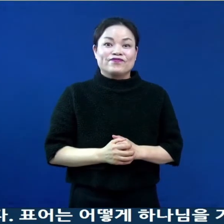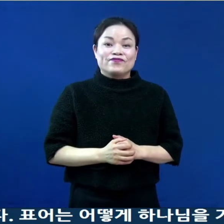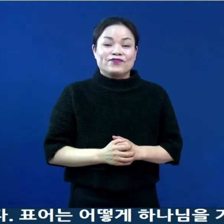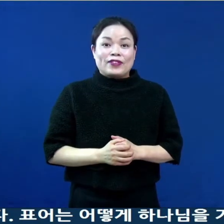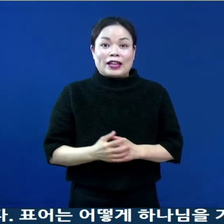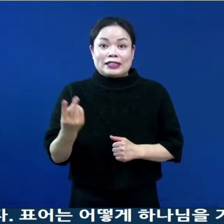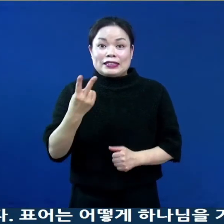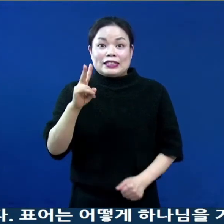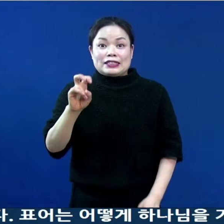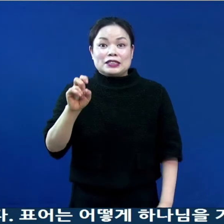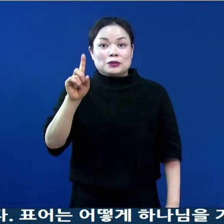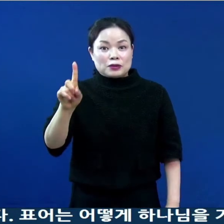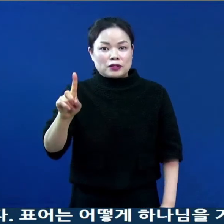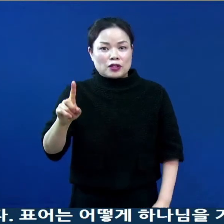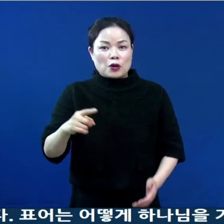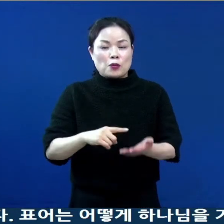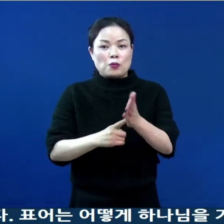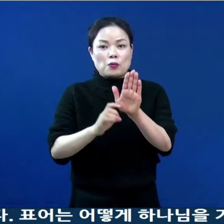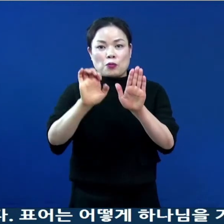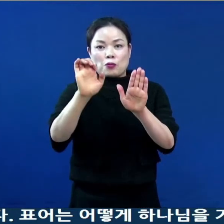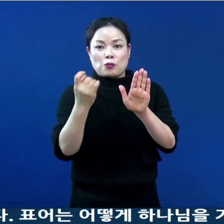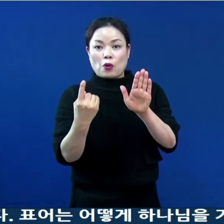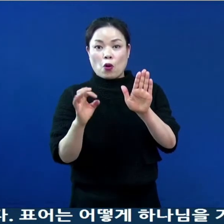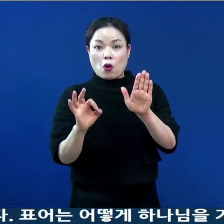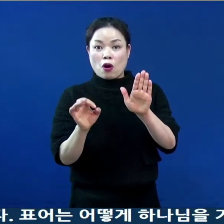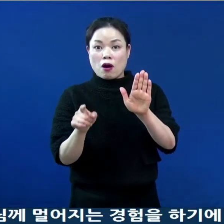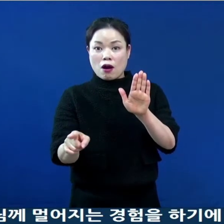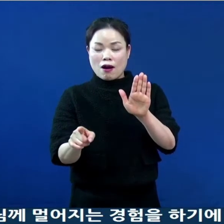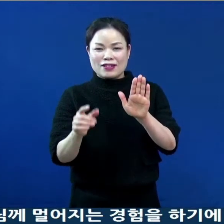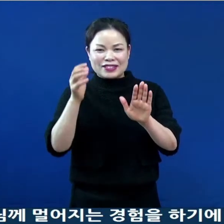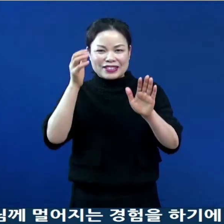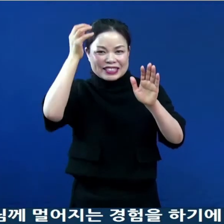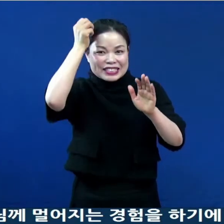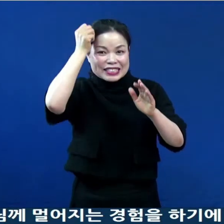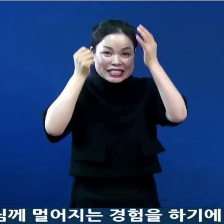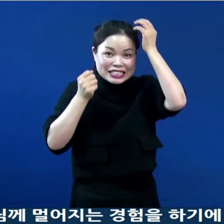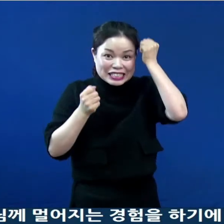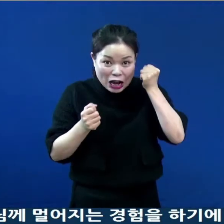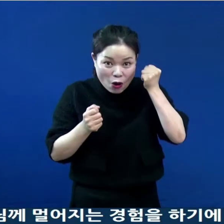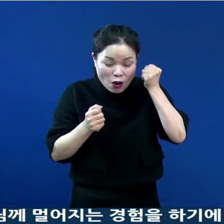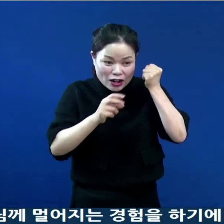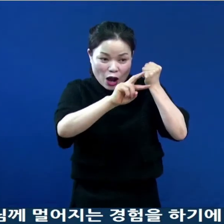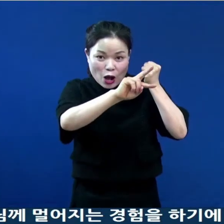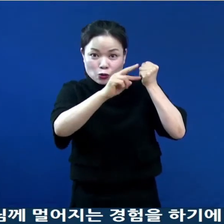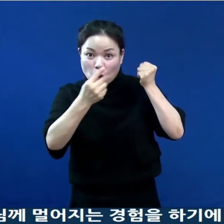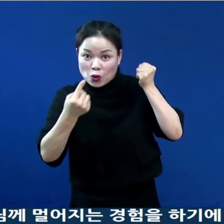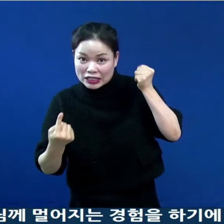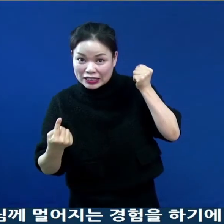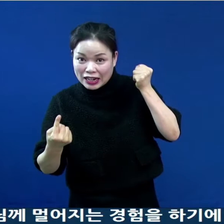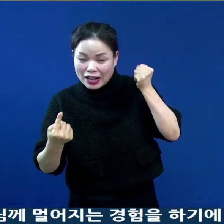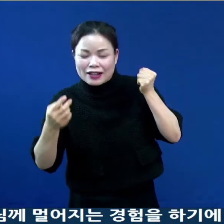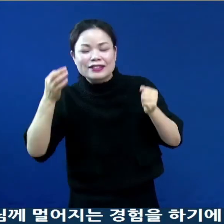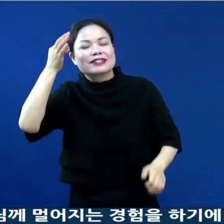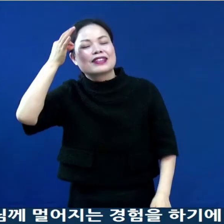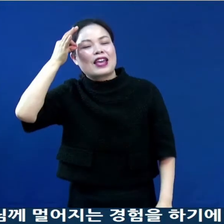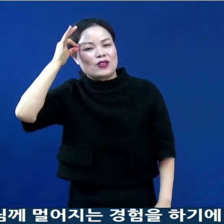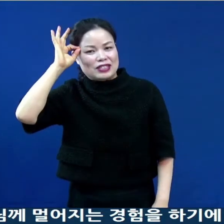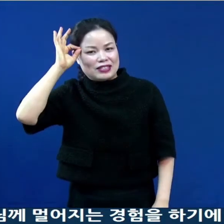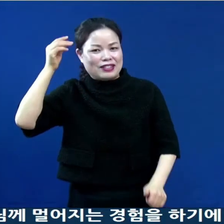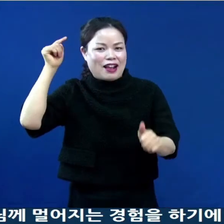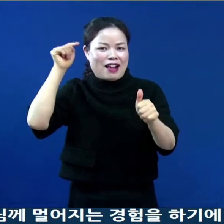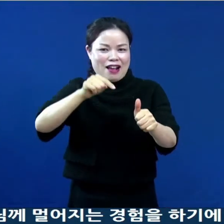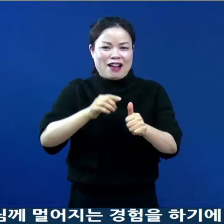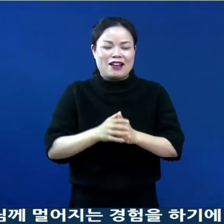그래서 2021년 올해의 표어로 기억하라, 돌이키라, 깨어있으라,